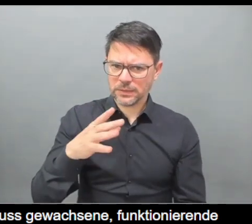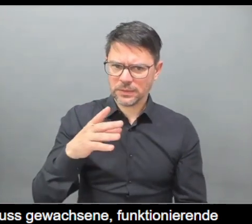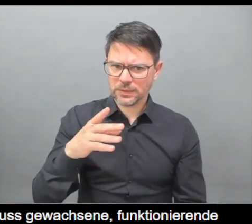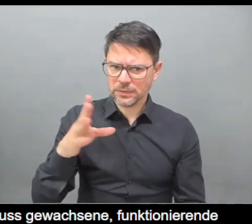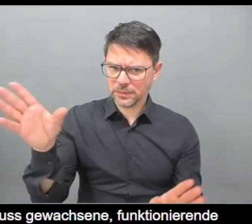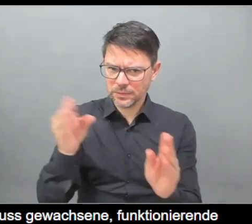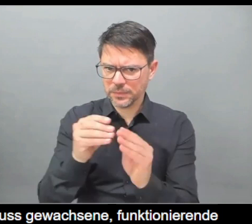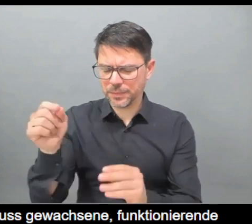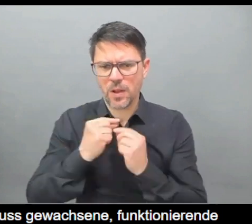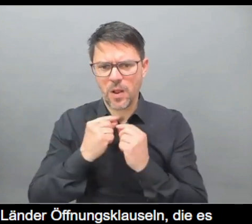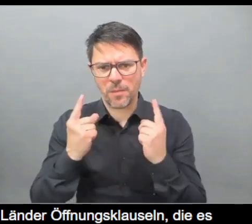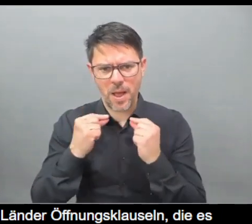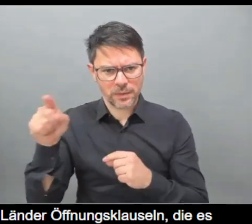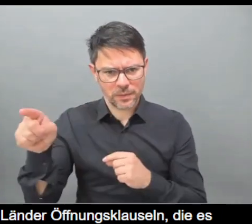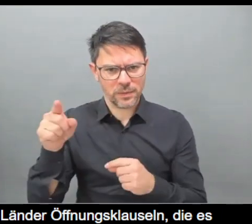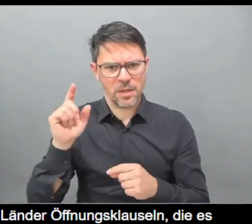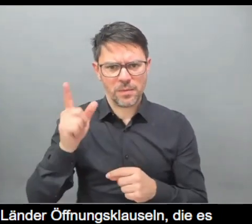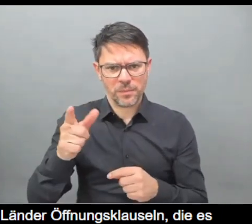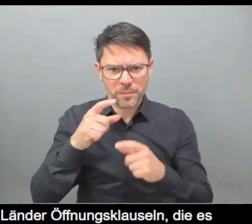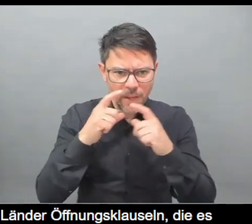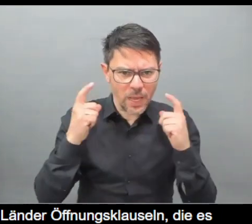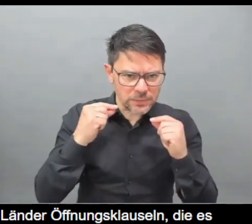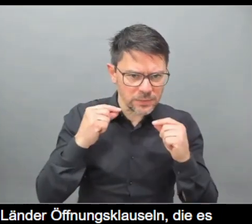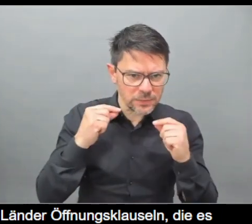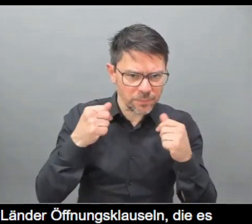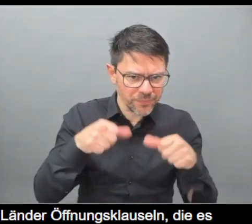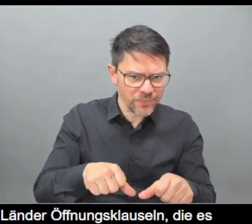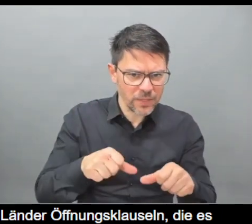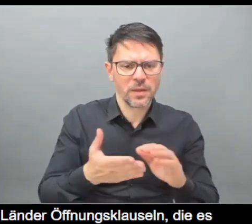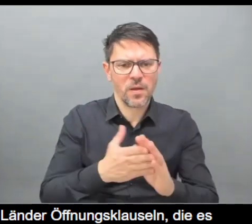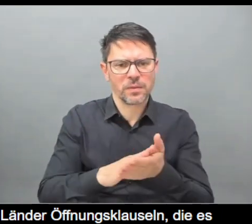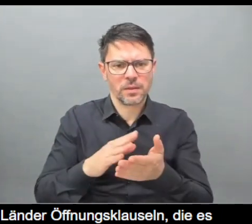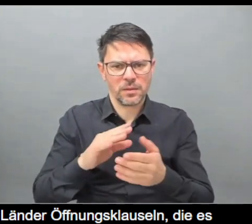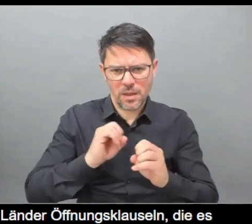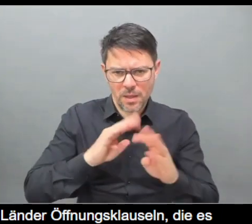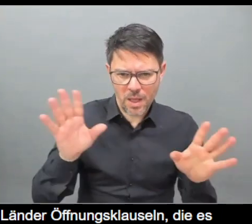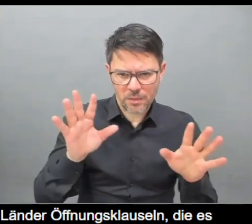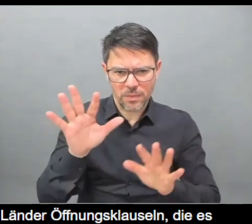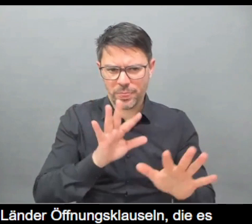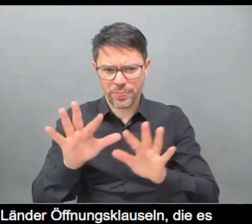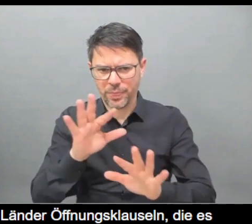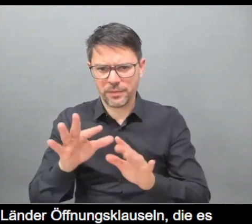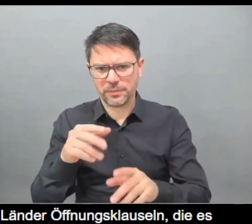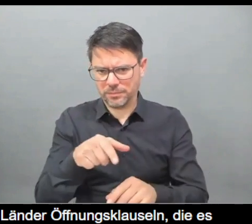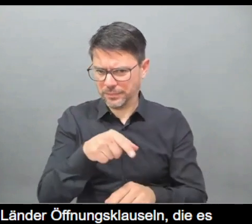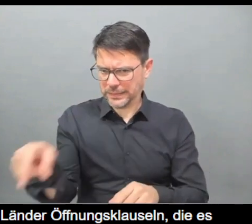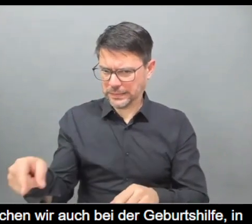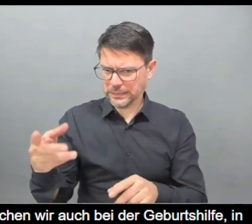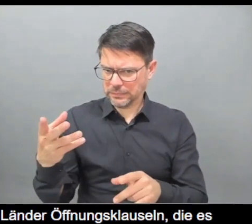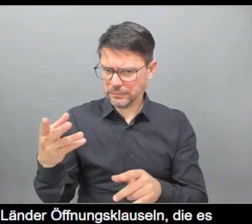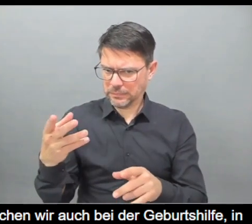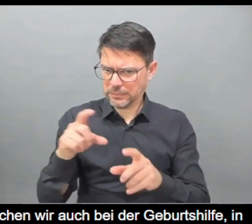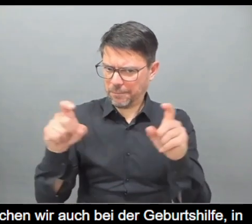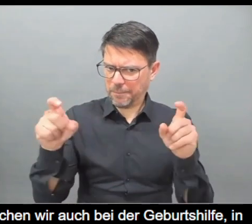auslöst. Das ist die Frage der Expertinnen und Experten. Die müssen doch schauen, vom Ende her denken, was bewirkt das? Und jetzt macht ein